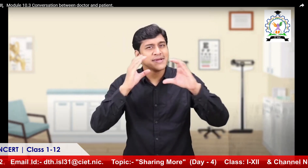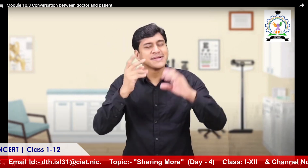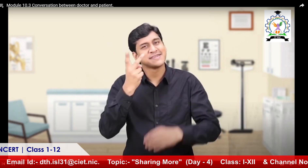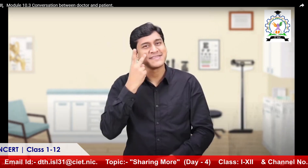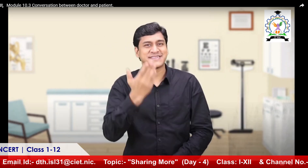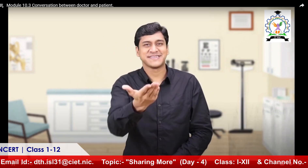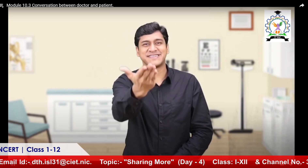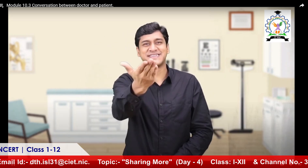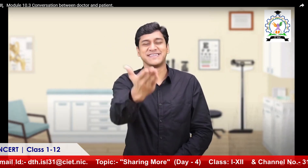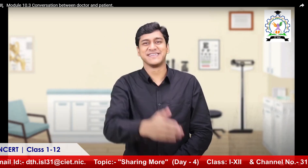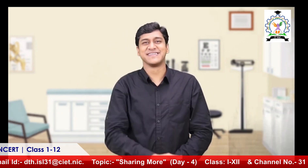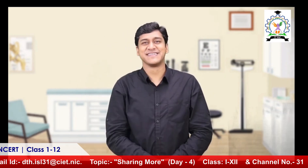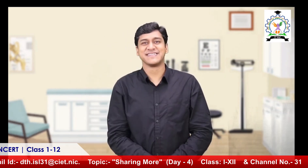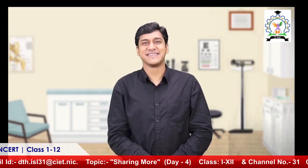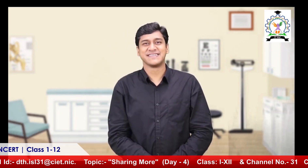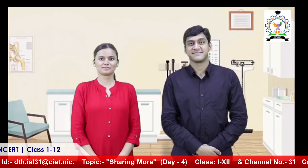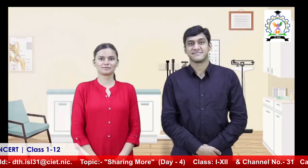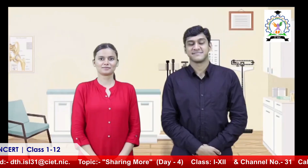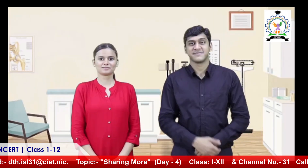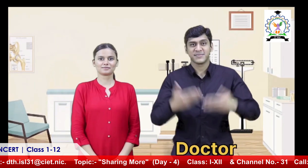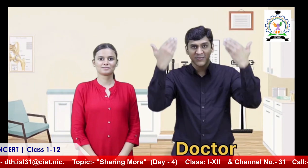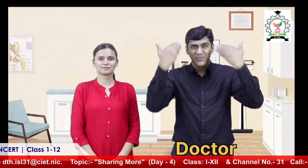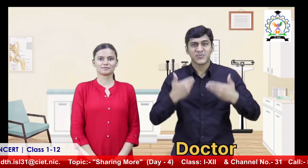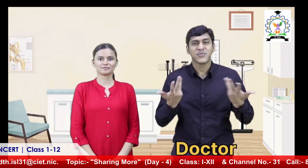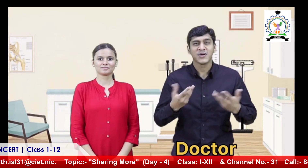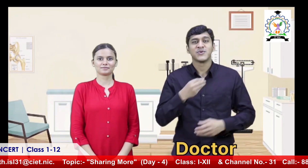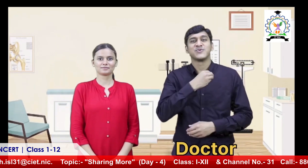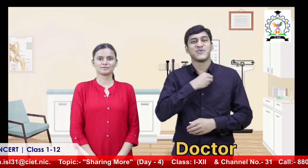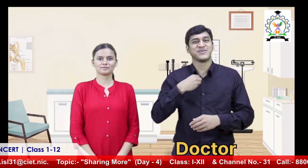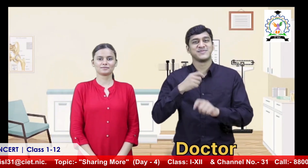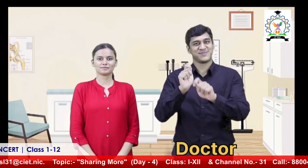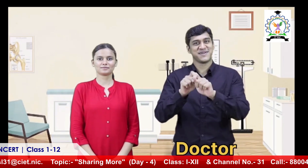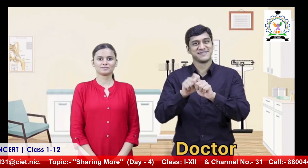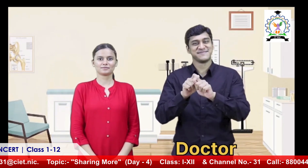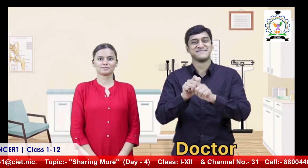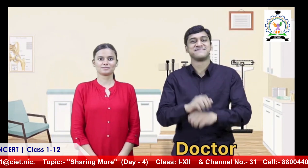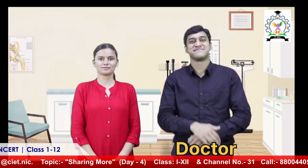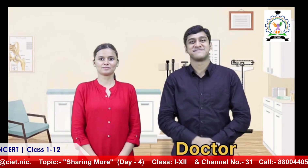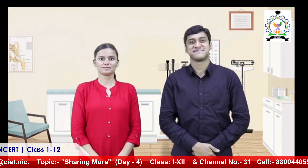के बीच की बातचीत। चलिए देखते हैं। मैं हूँ डॉक्टर